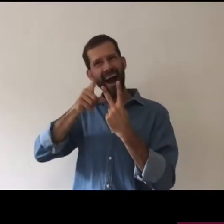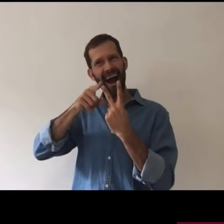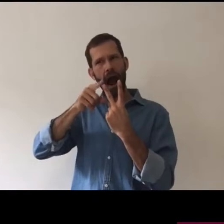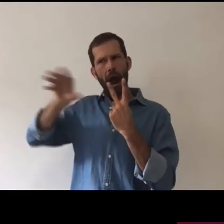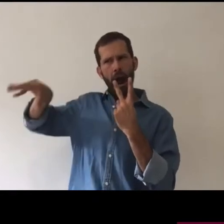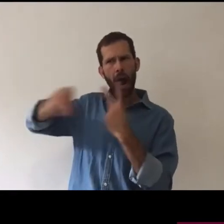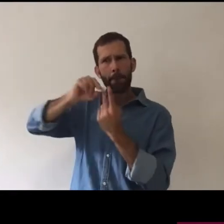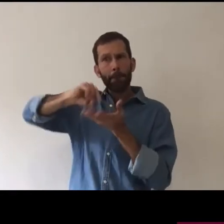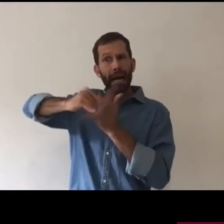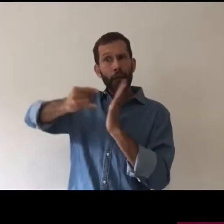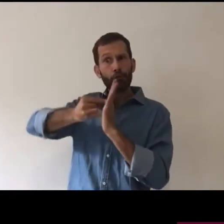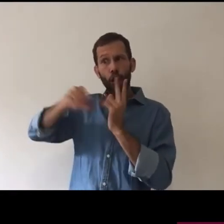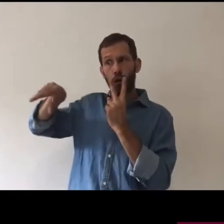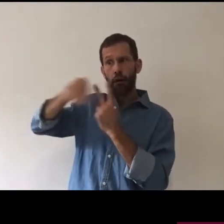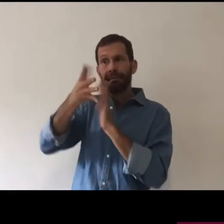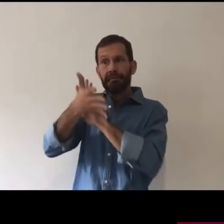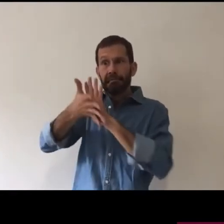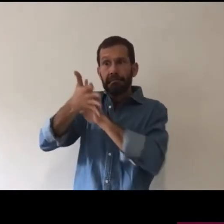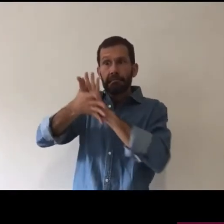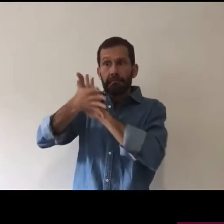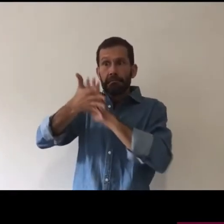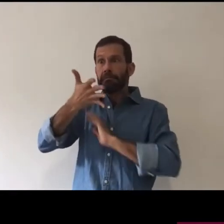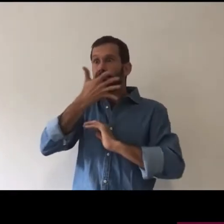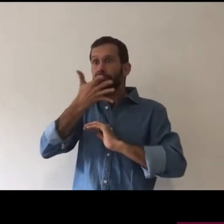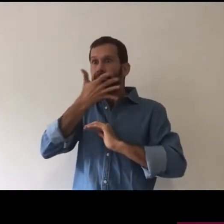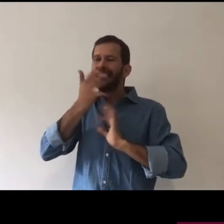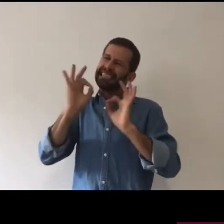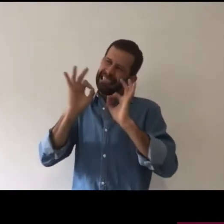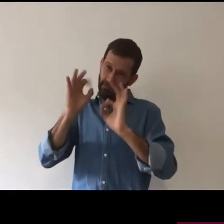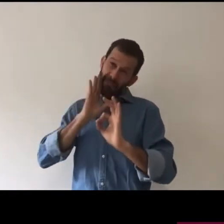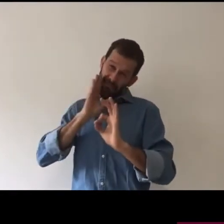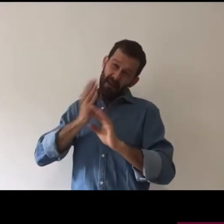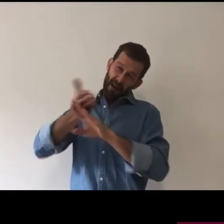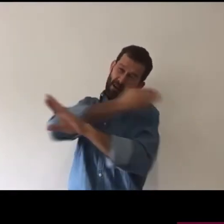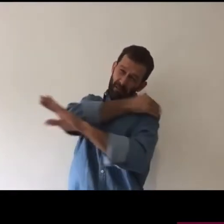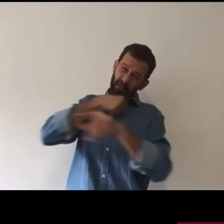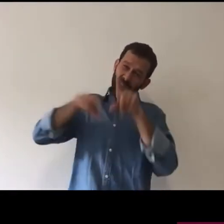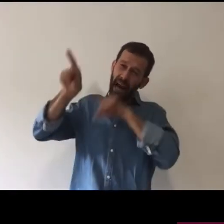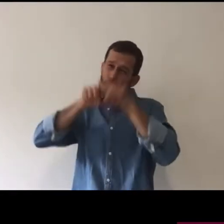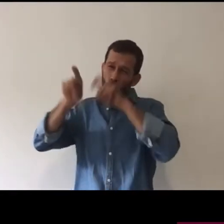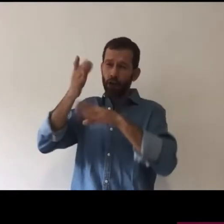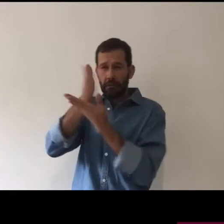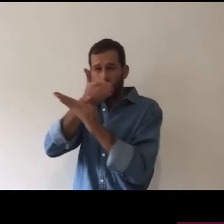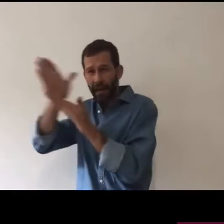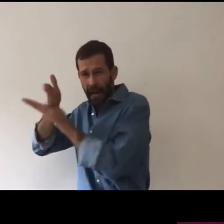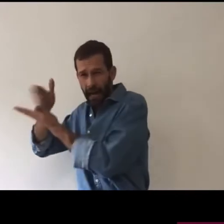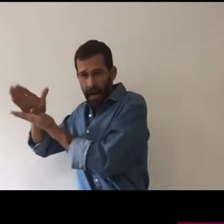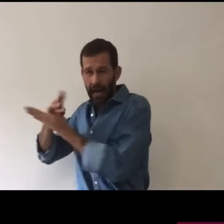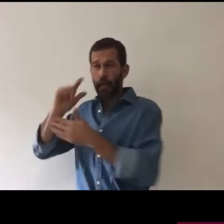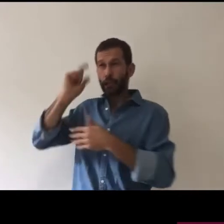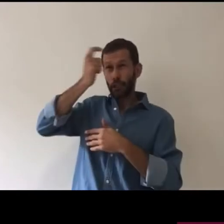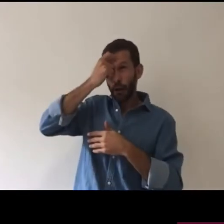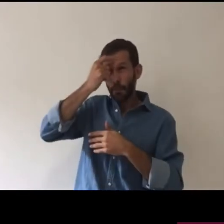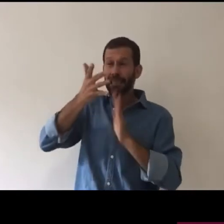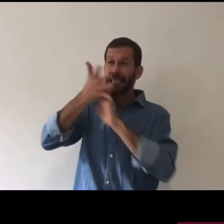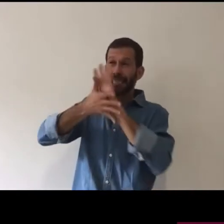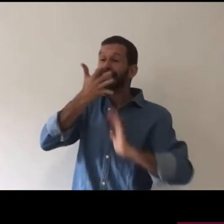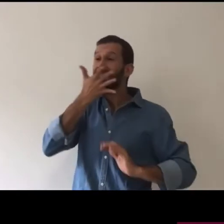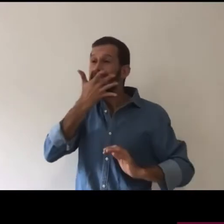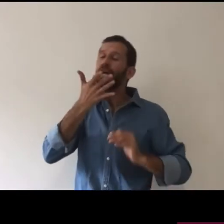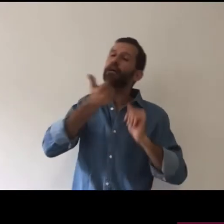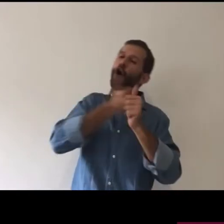útil e interesante para el aprendizaje de una segunda lengua, es decir, el uso y el apoyo